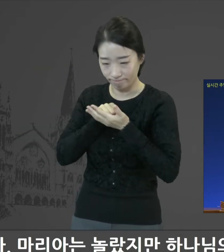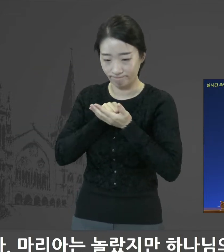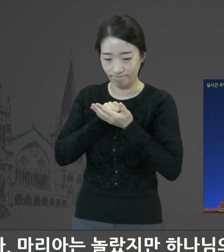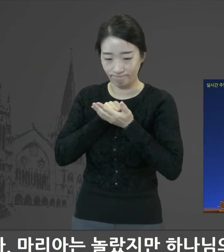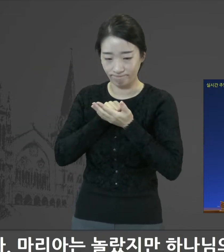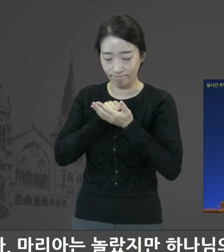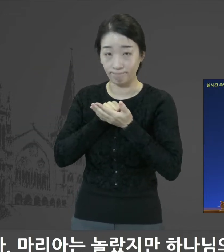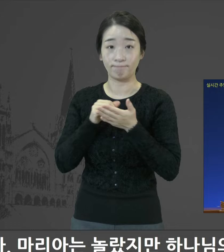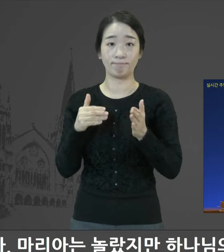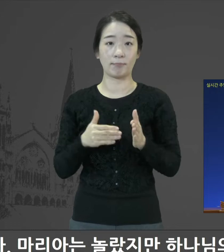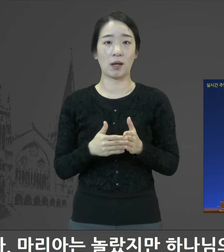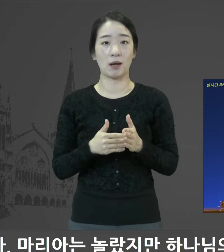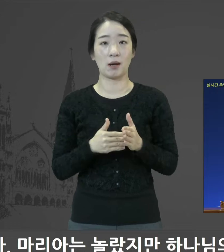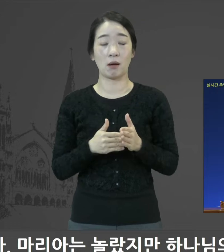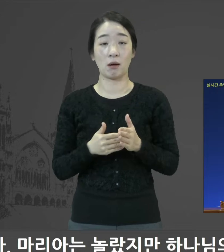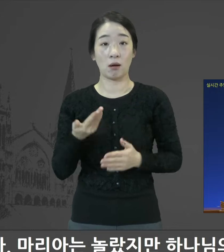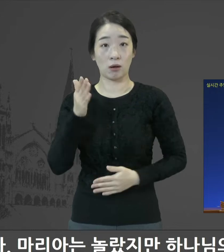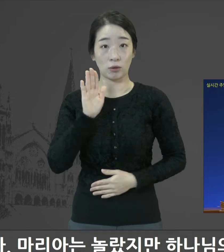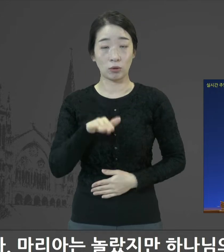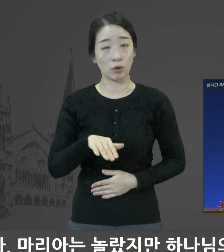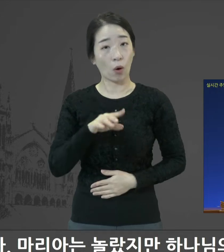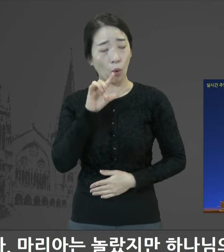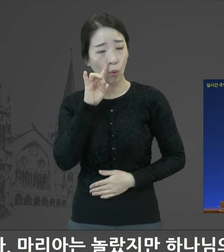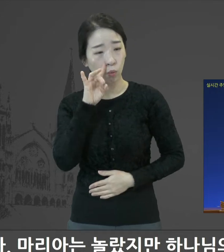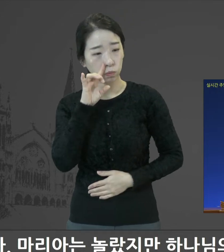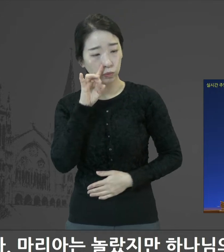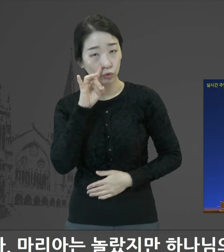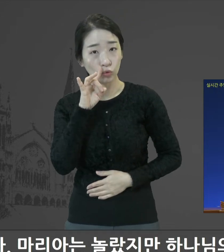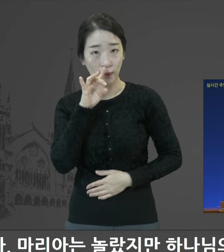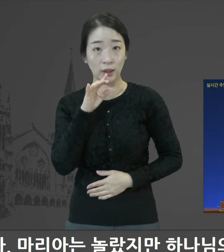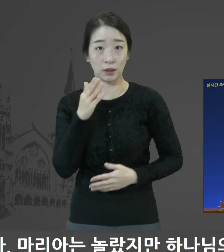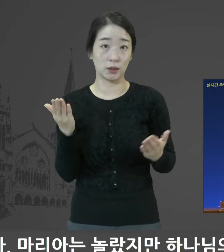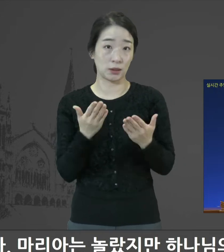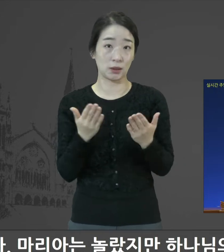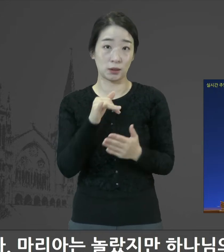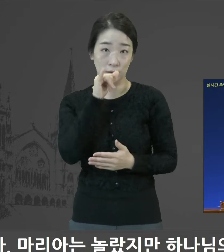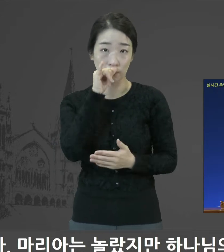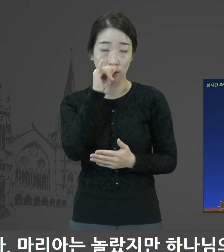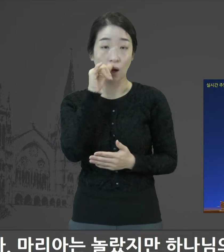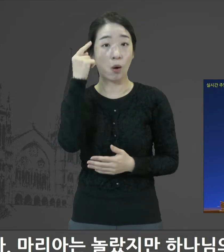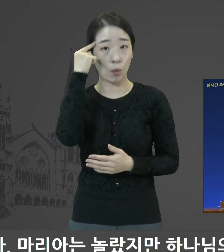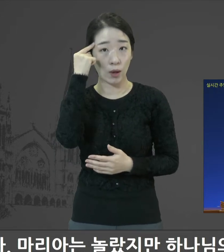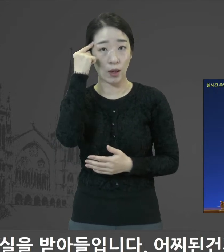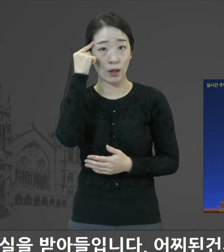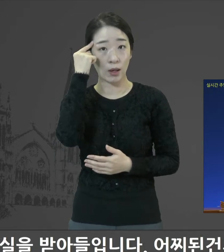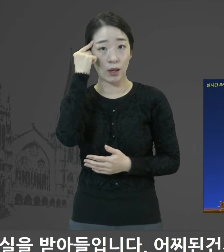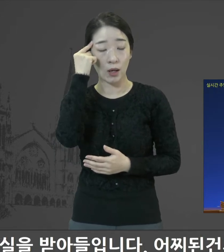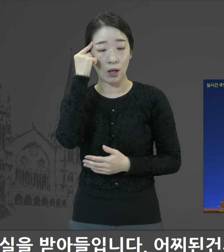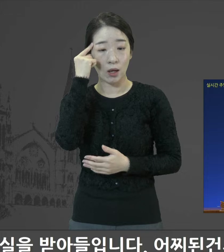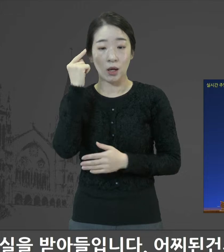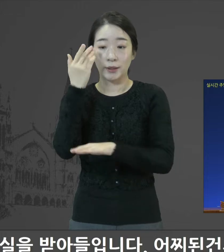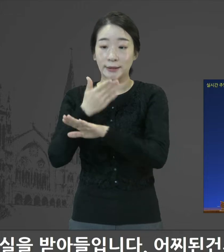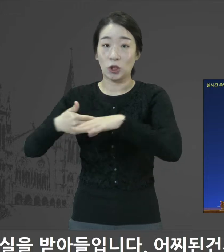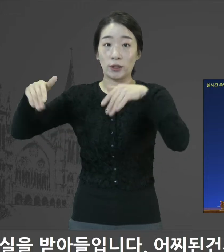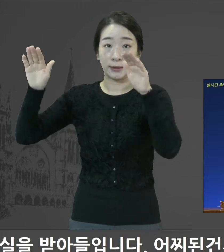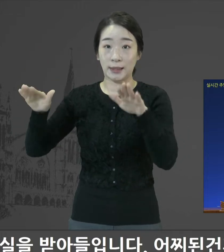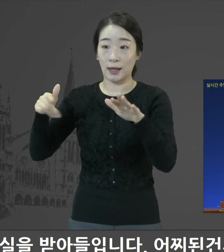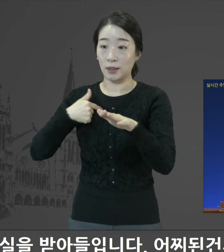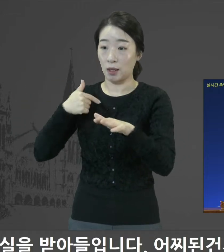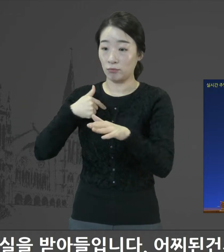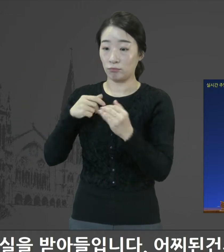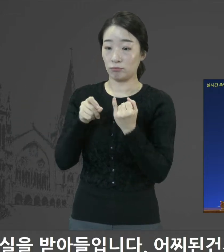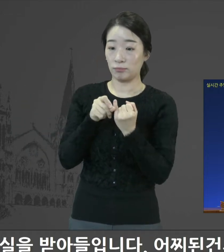이 사실이 어찌된 건지 굉장히 궁금했던 것 같습니다. 앞에 천사가 자신이 임신할 것을 알려줄